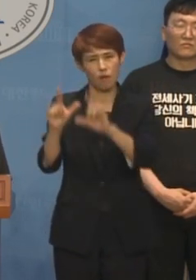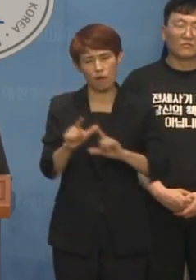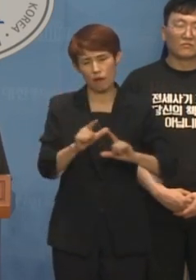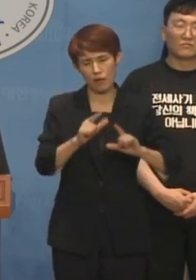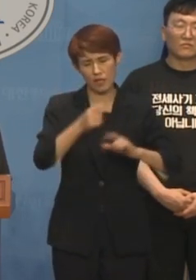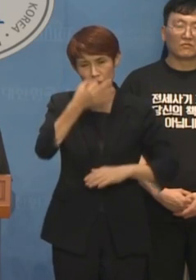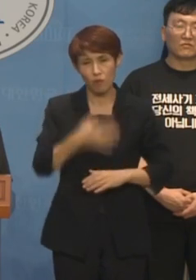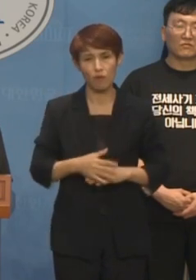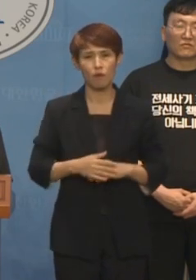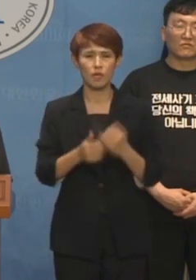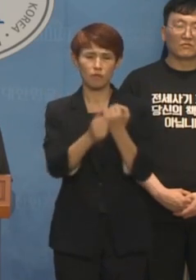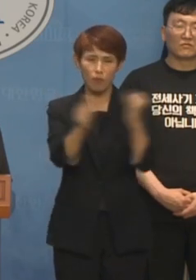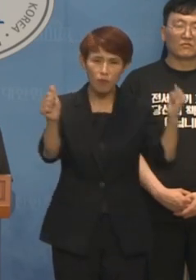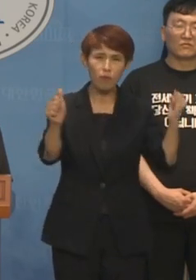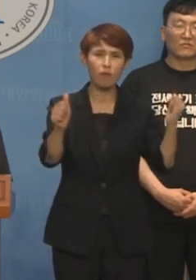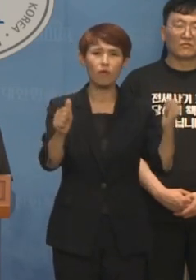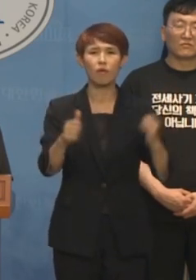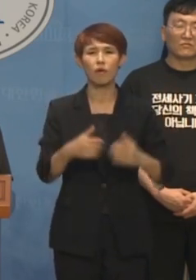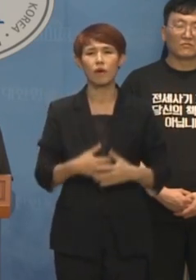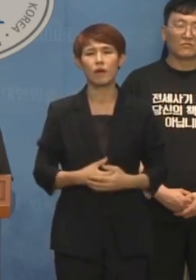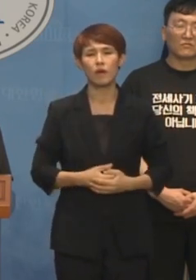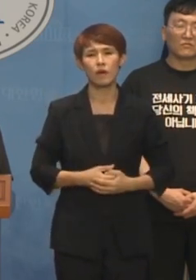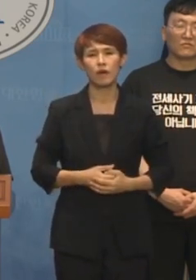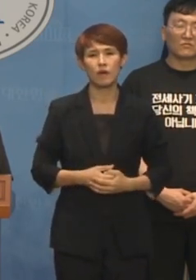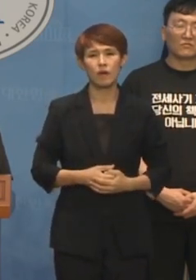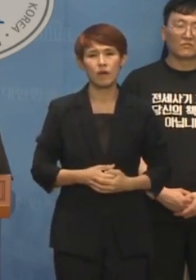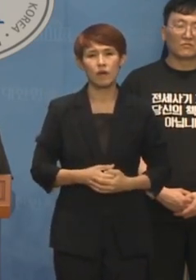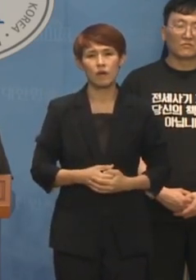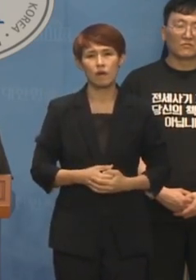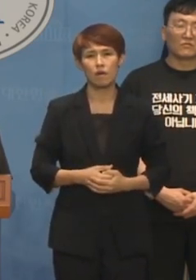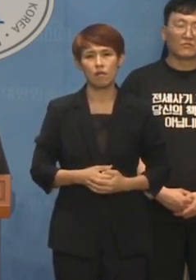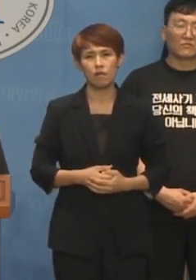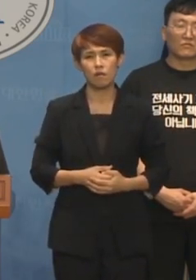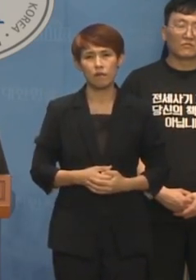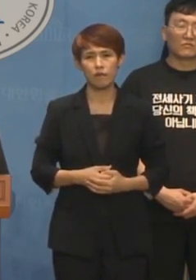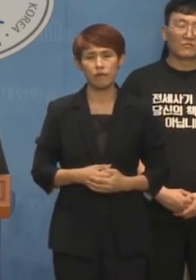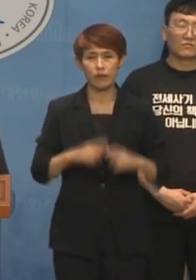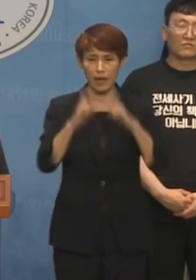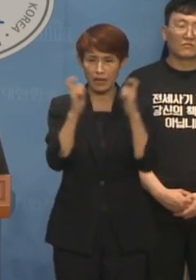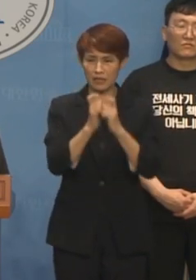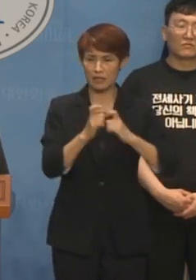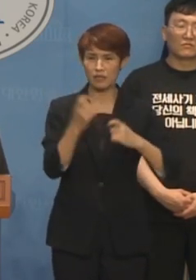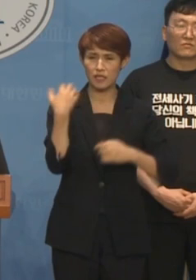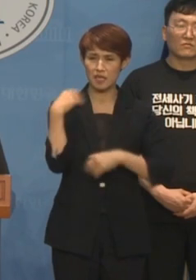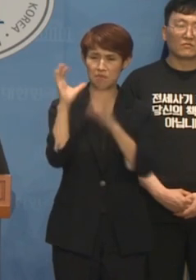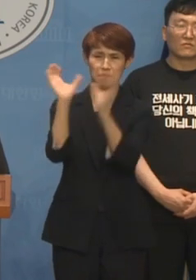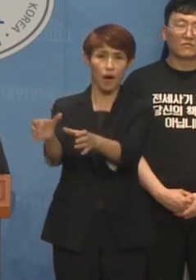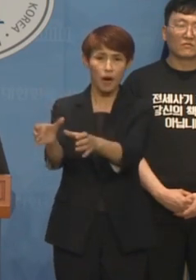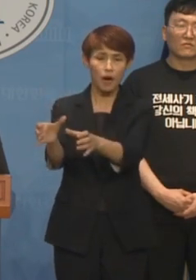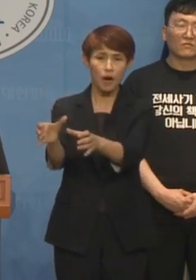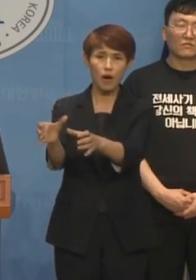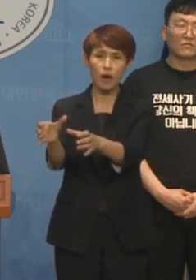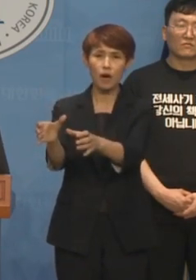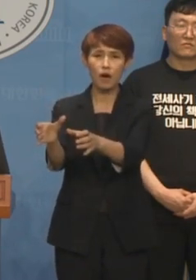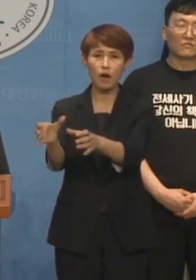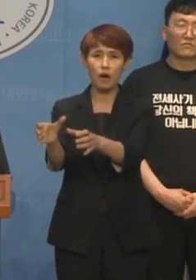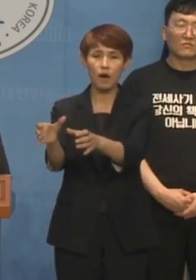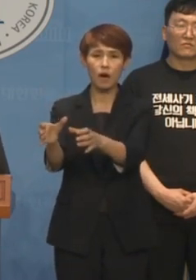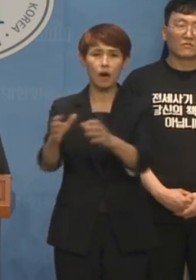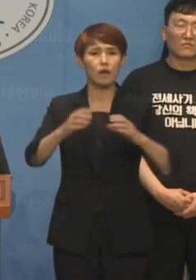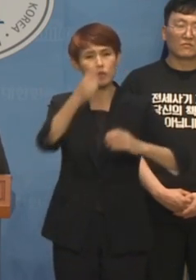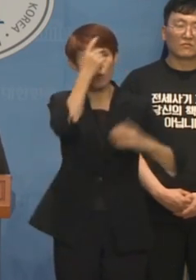가정이 파괴되고요. 이렇게 온전히 개인한테 넘겨진 이 피해의 책임을